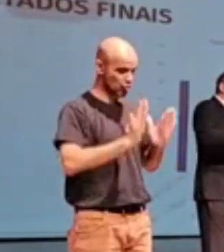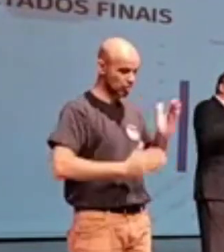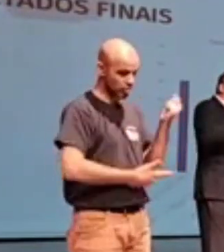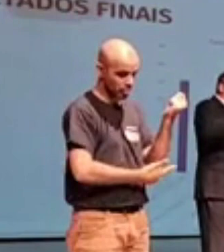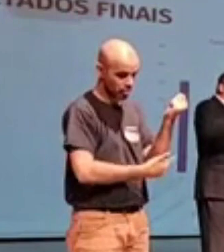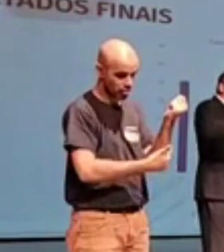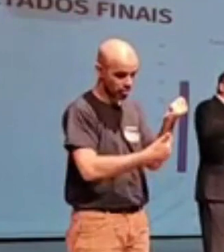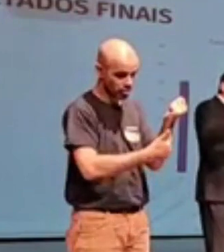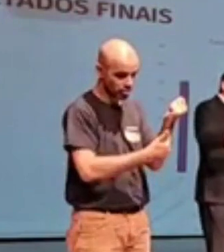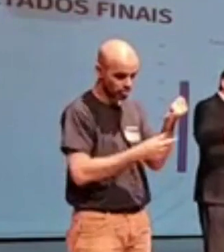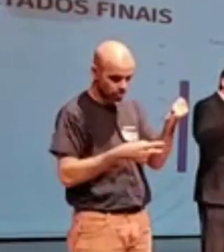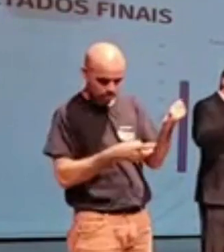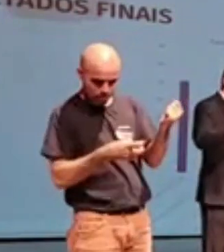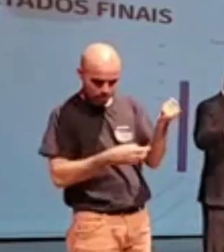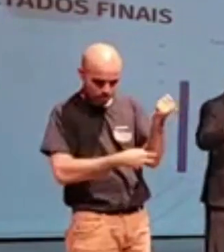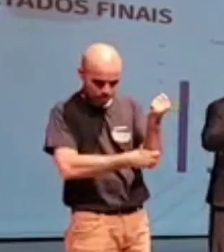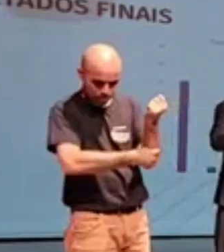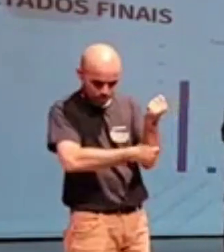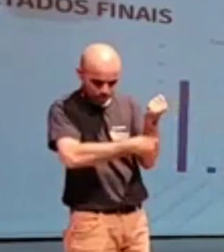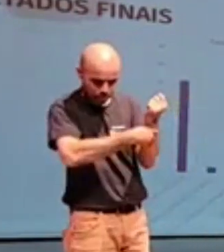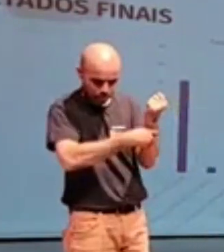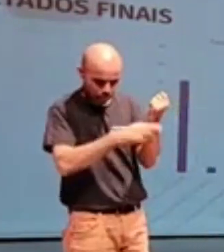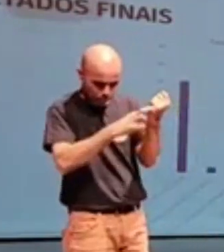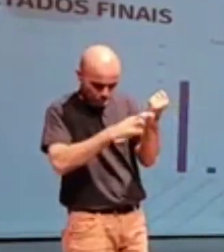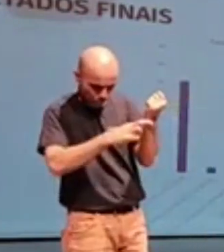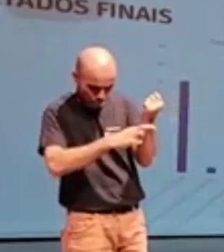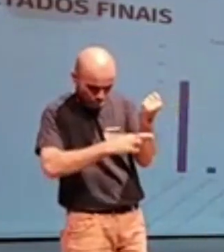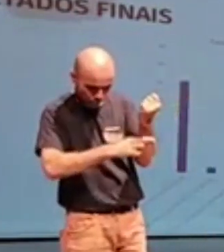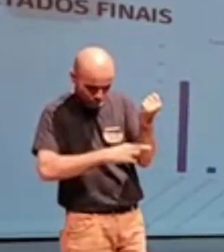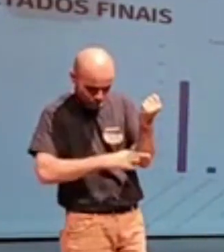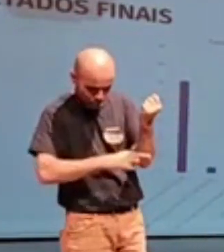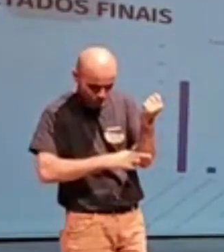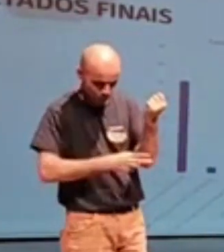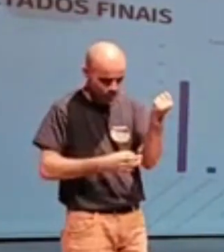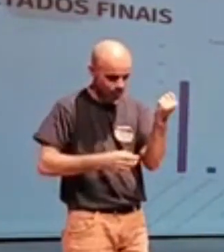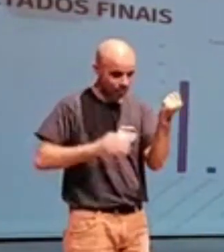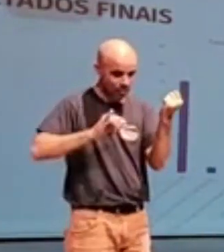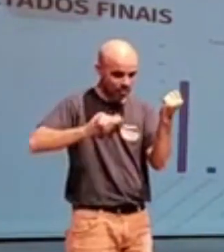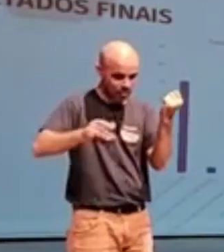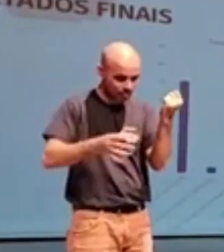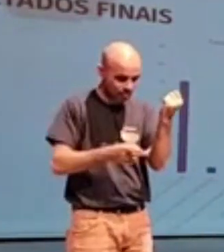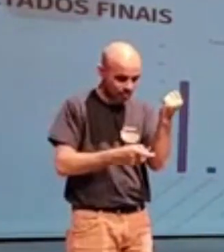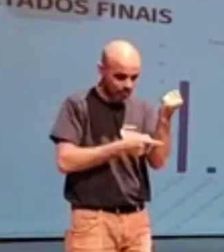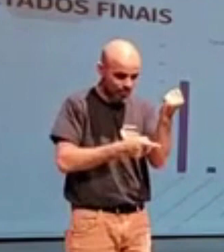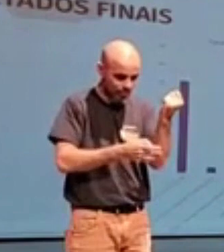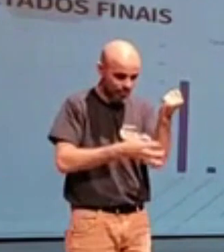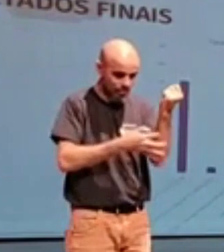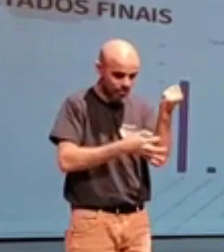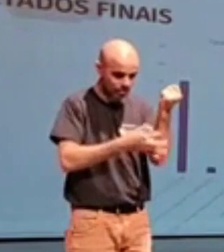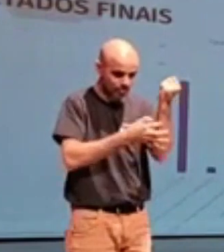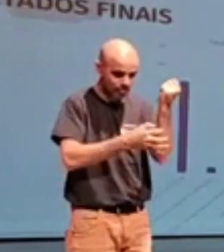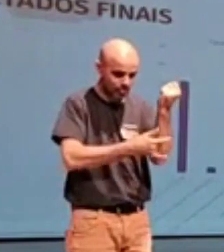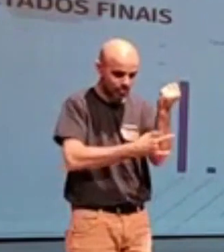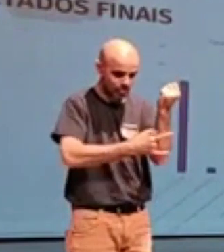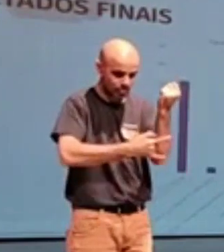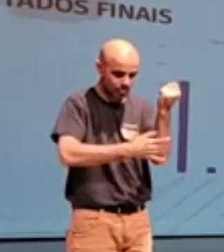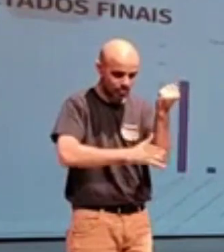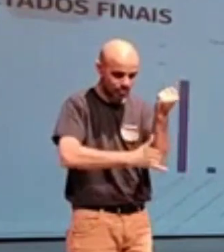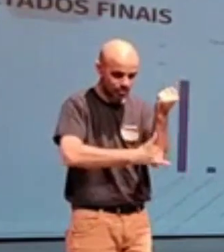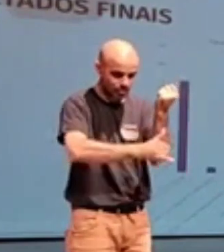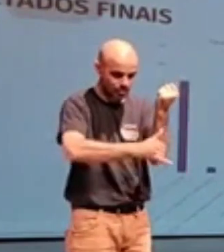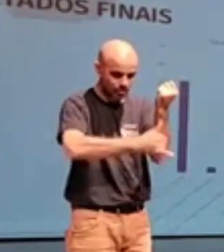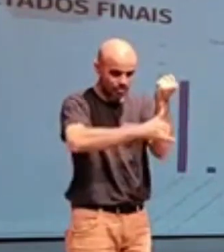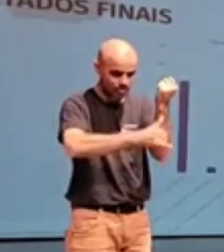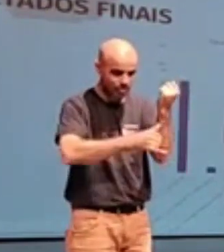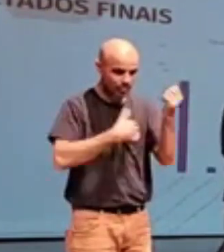cirurgia e vê a função da medula, chama de monitoração. São os eletrodozinhos, então em tempo real você fica sabendo, será que está perto da medula ou não? Então